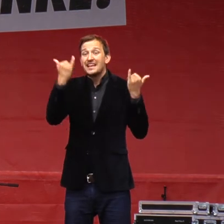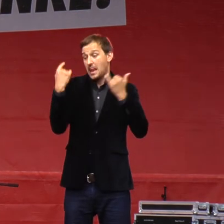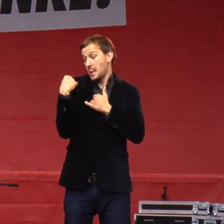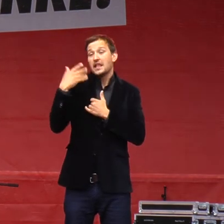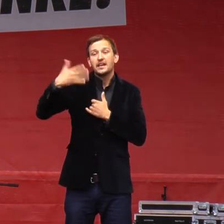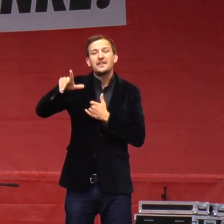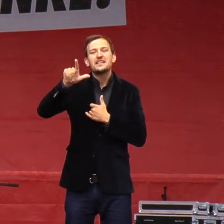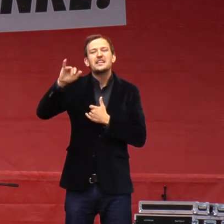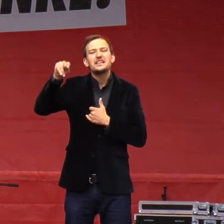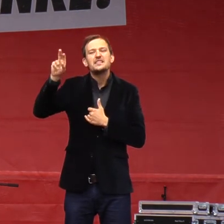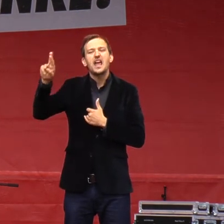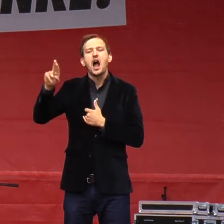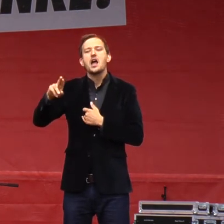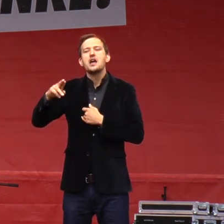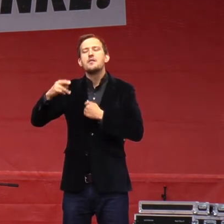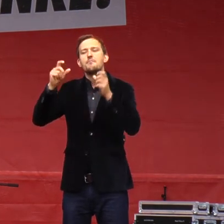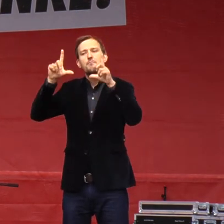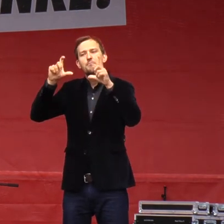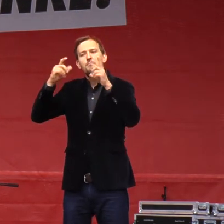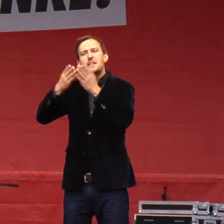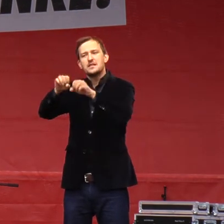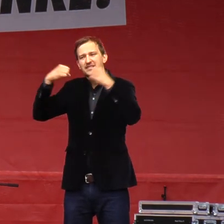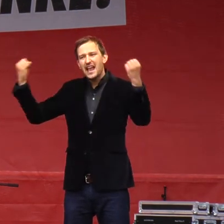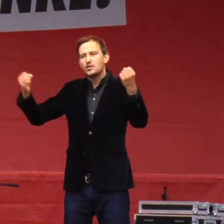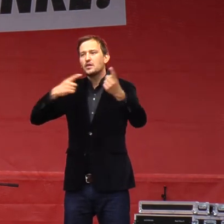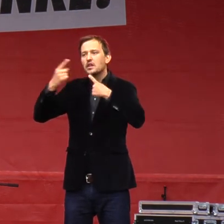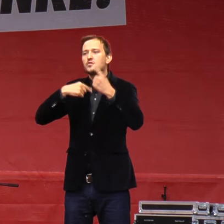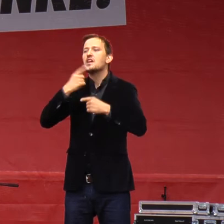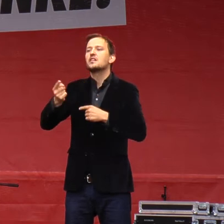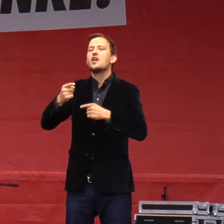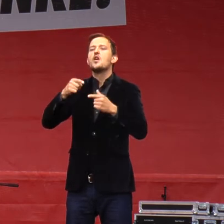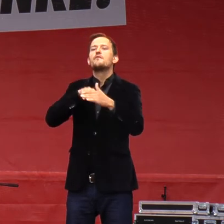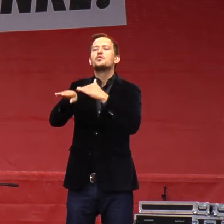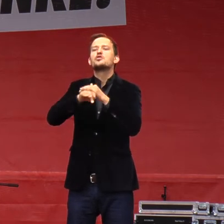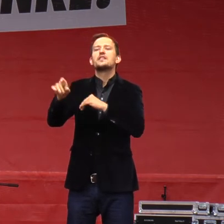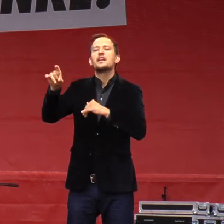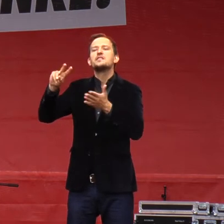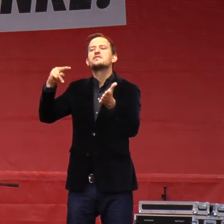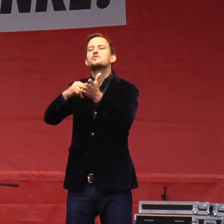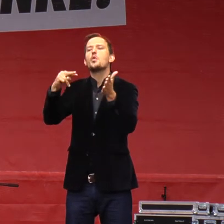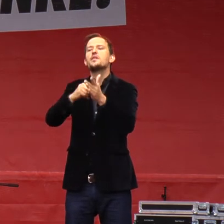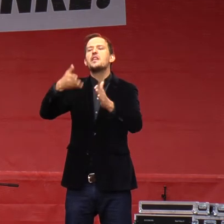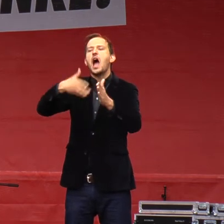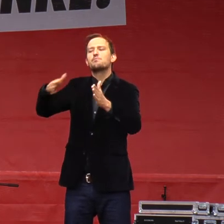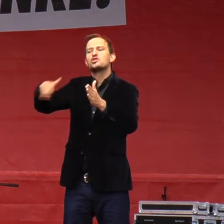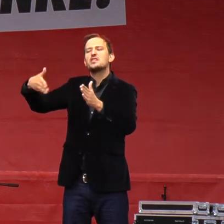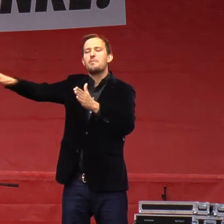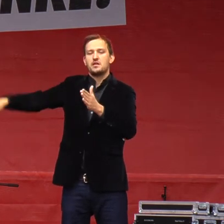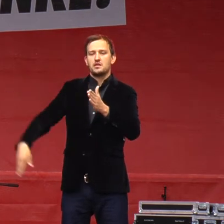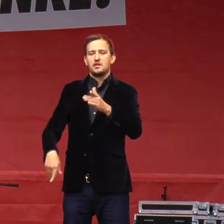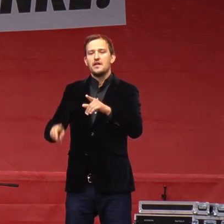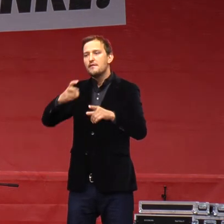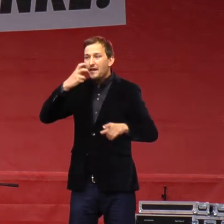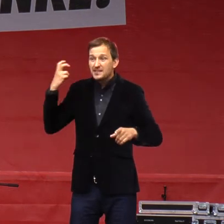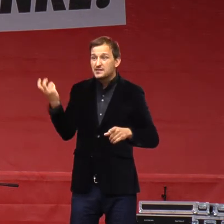geleistet hat mit dem Bild-Interview, was er gesagt hat, alle Flüchtlinge müssen nach Syrien abgeschoben werden. Der Versuch, rechts die